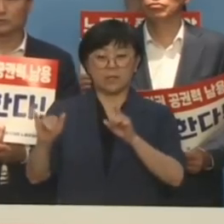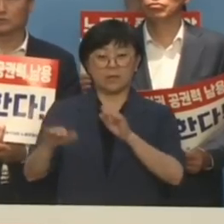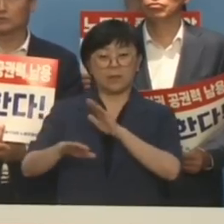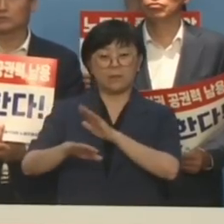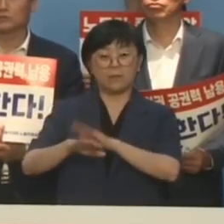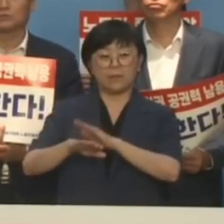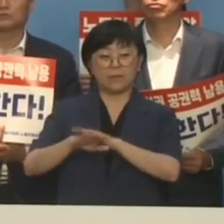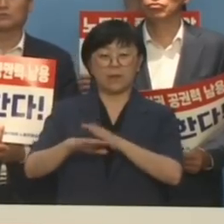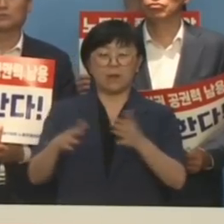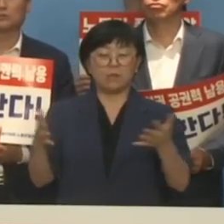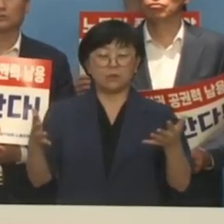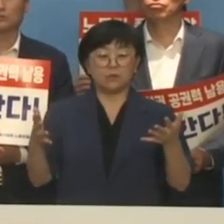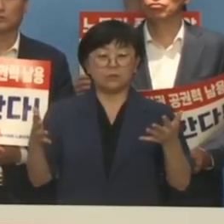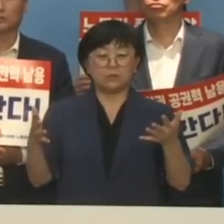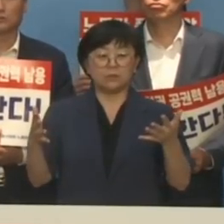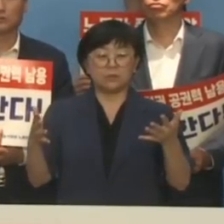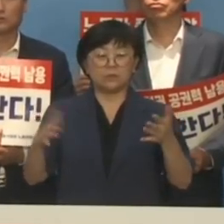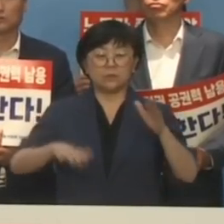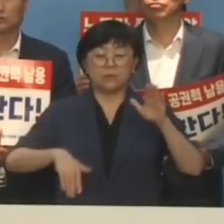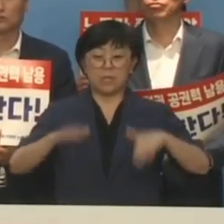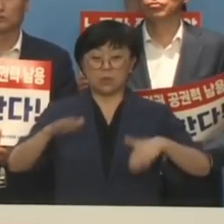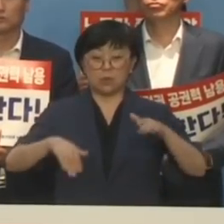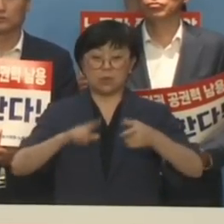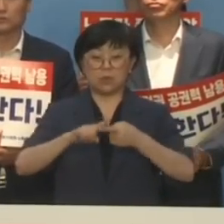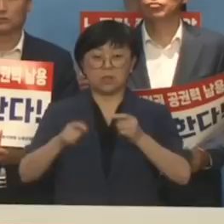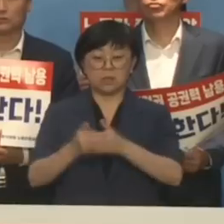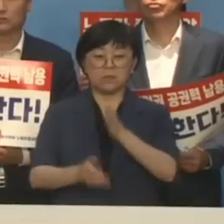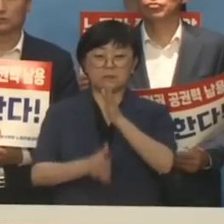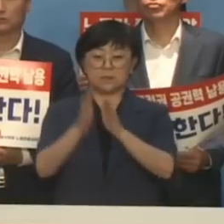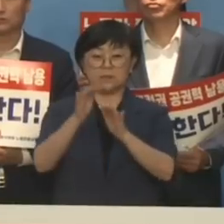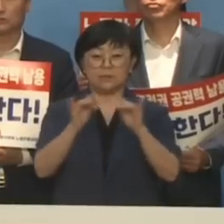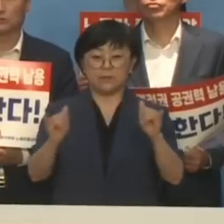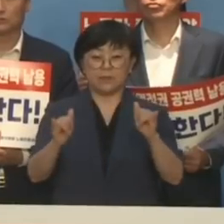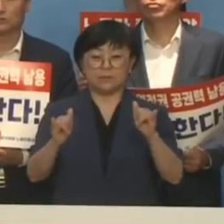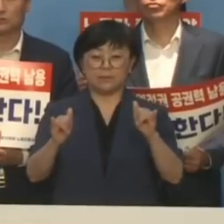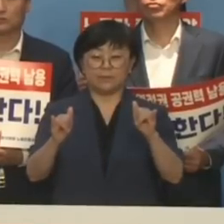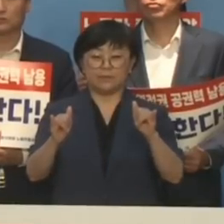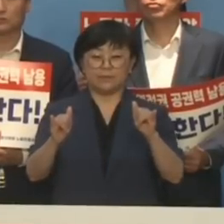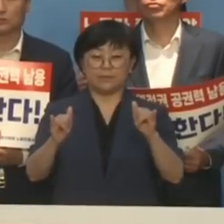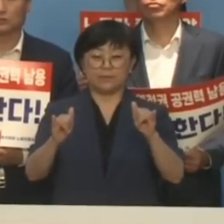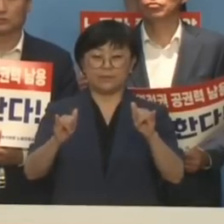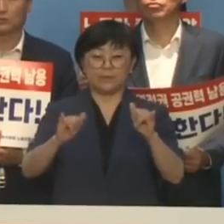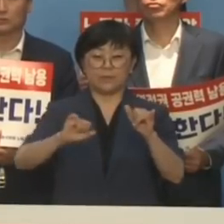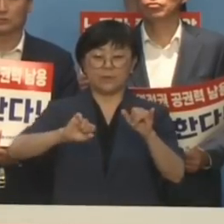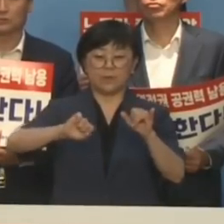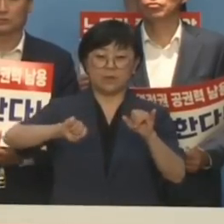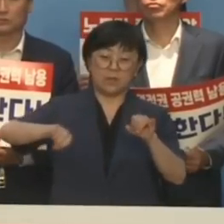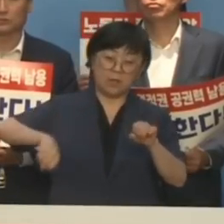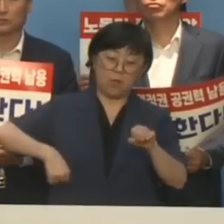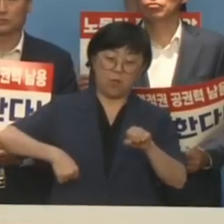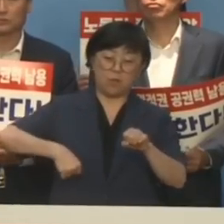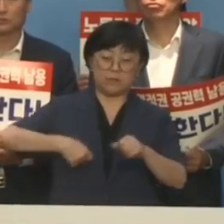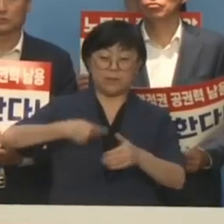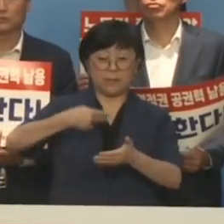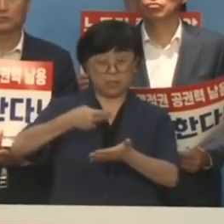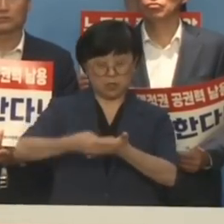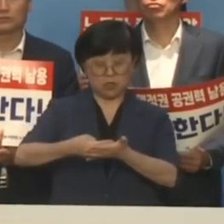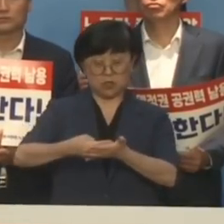맨손 어떠한 무기도 들지 않은 한 시민을 뒤로